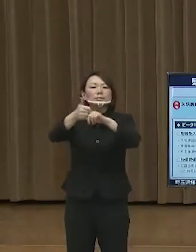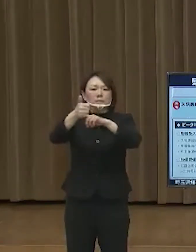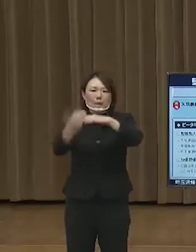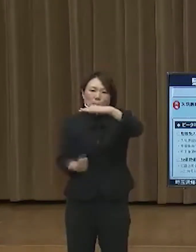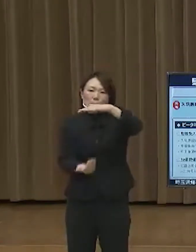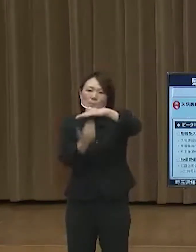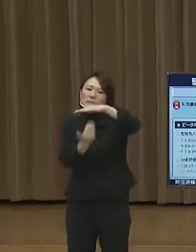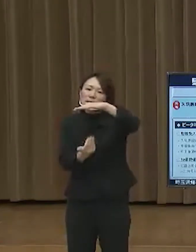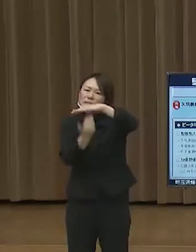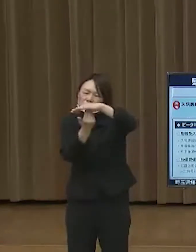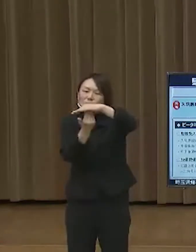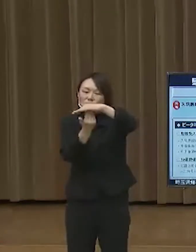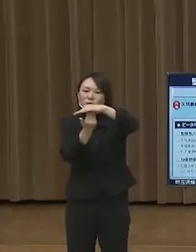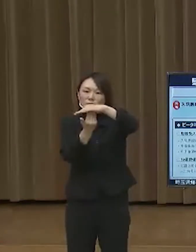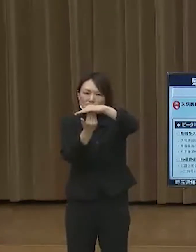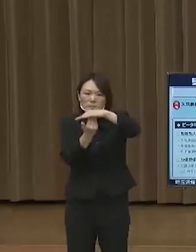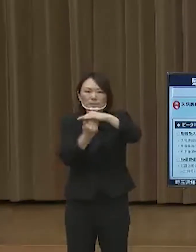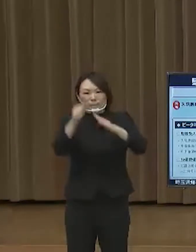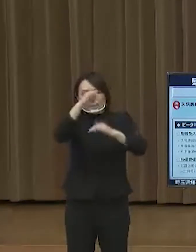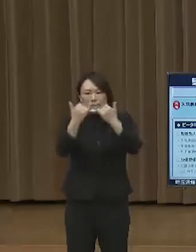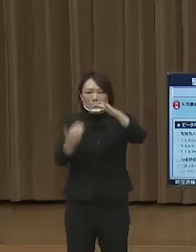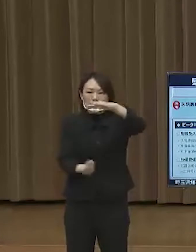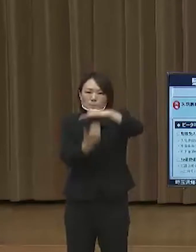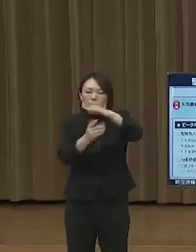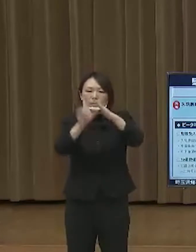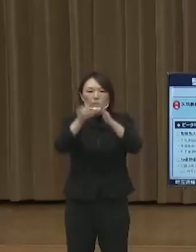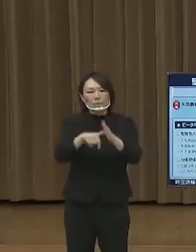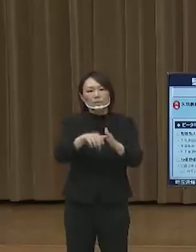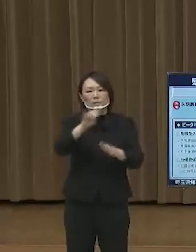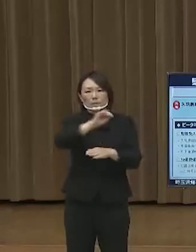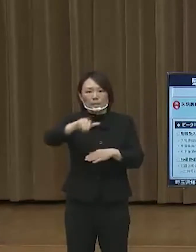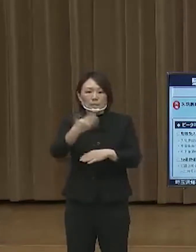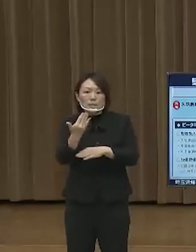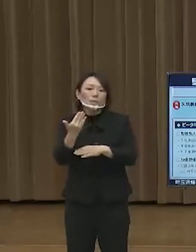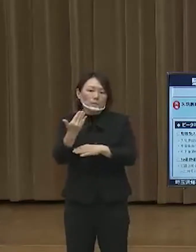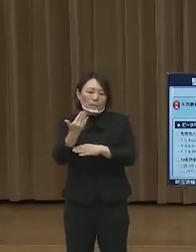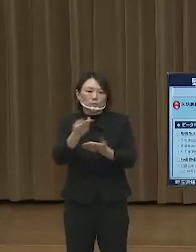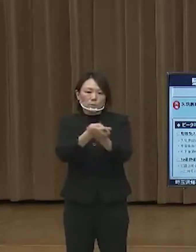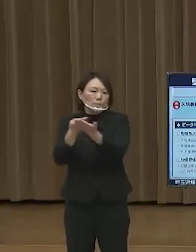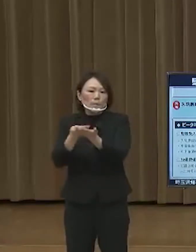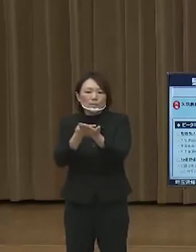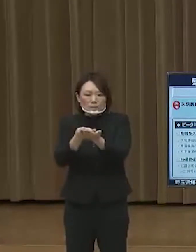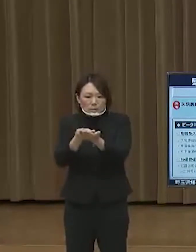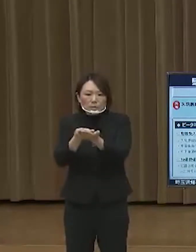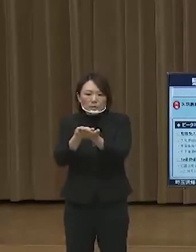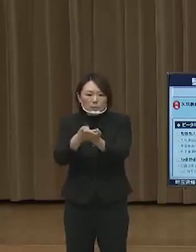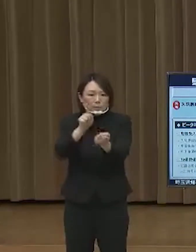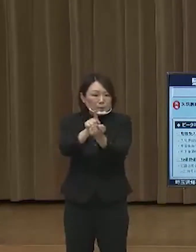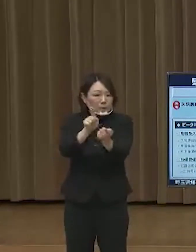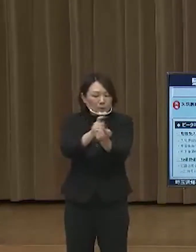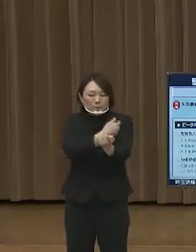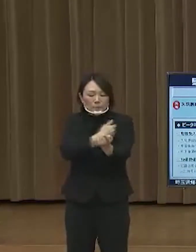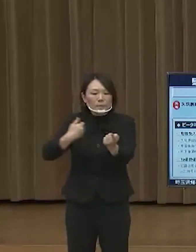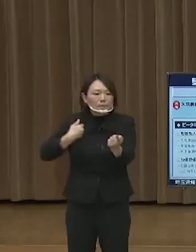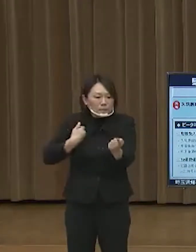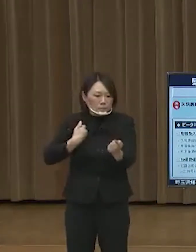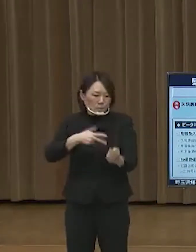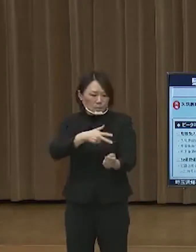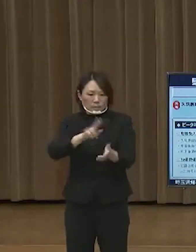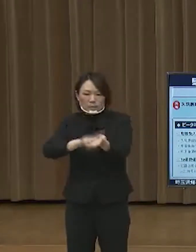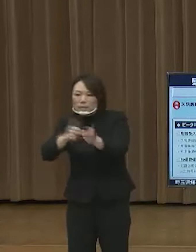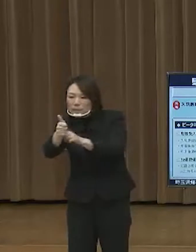るだけの医師と看護師は現在確保できているというふうにお考えなんでしょうか。 ピーク時